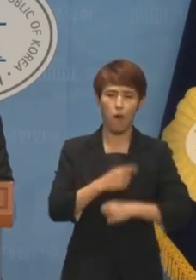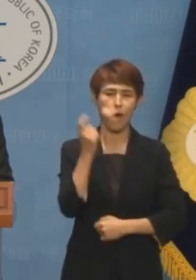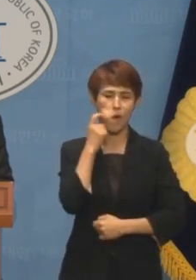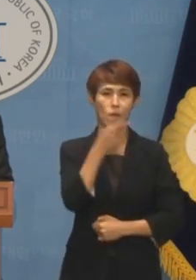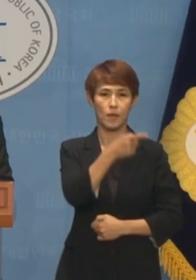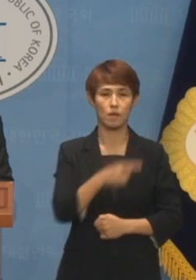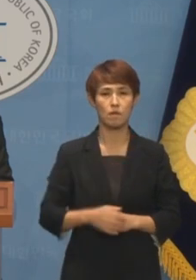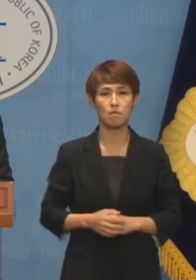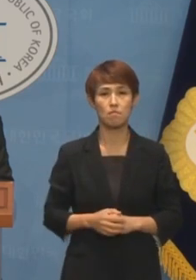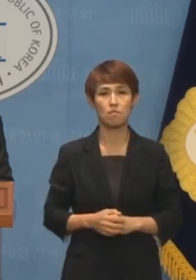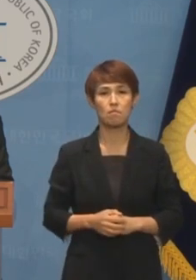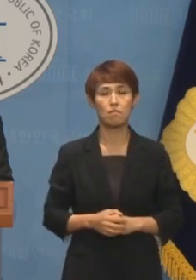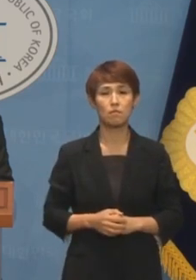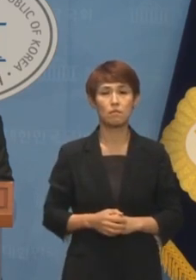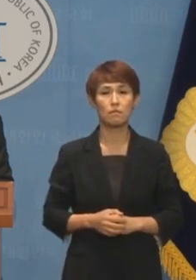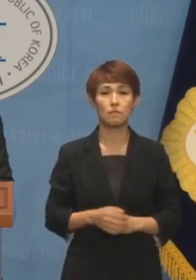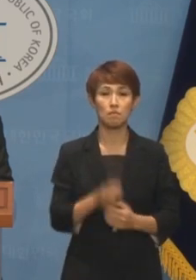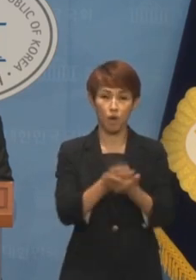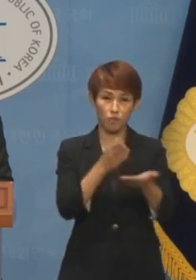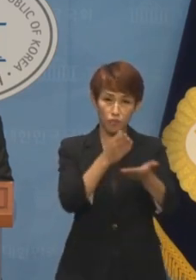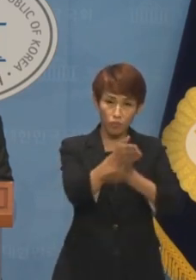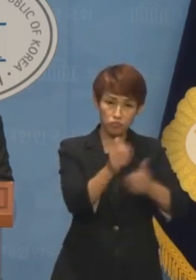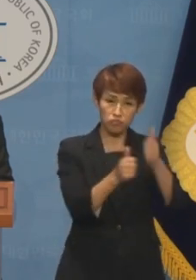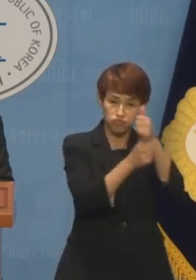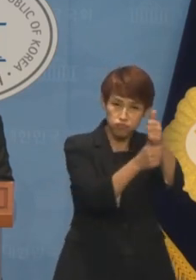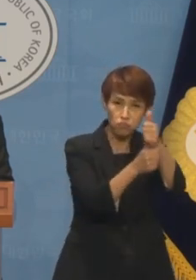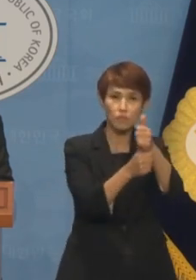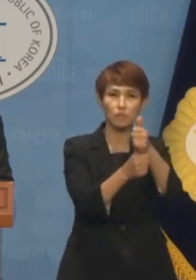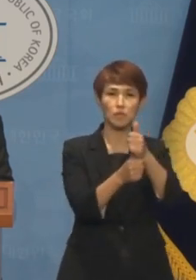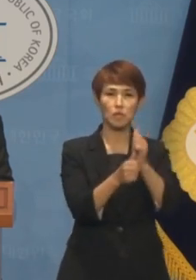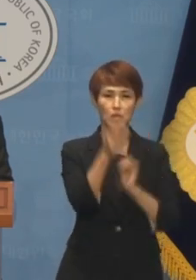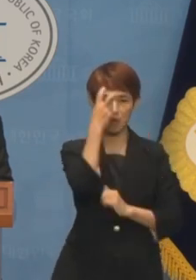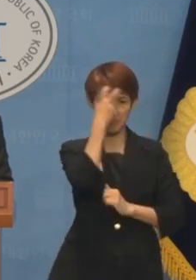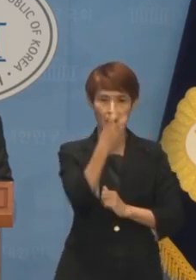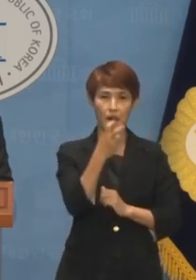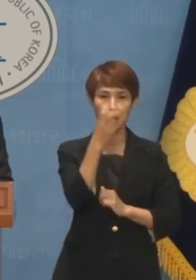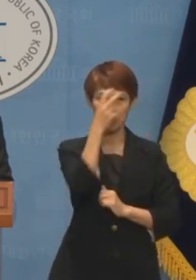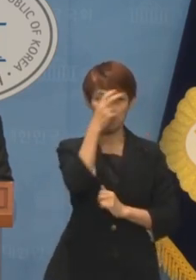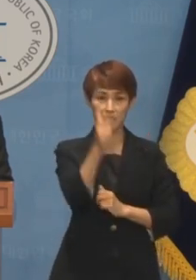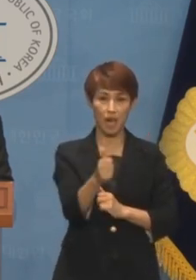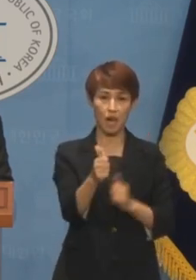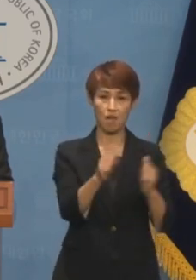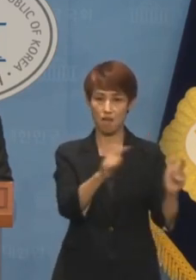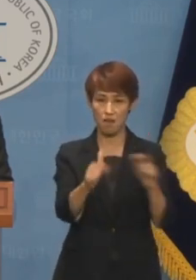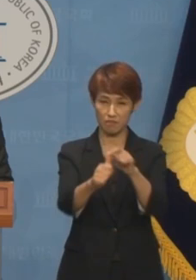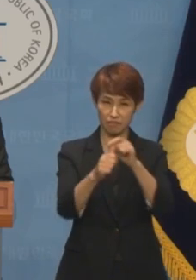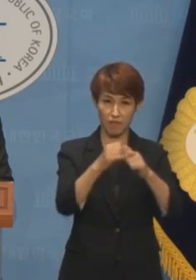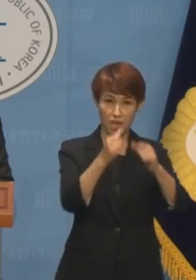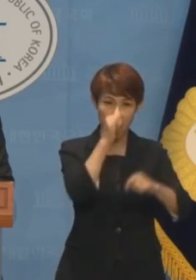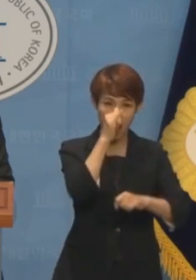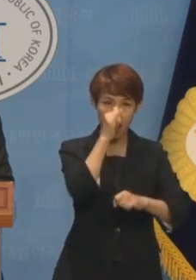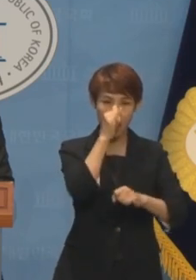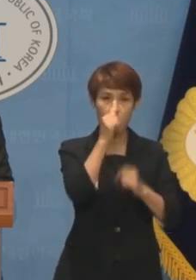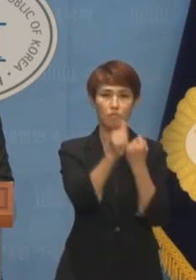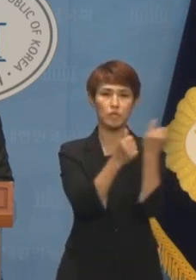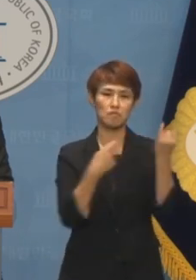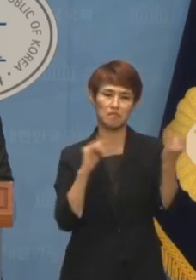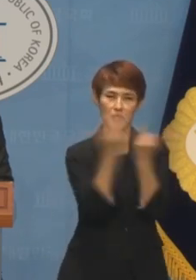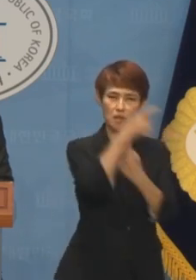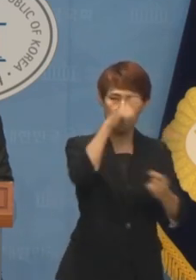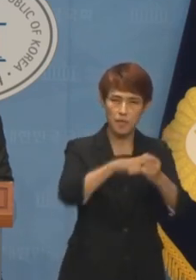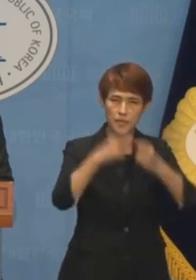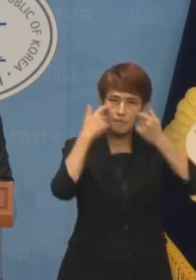부활, 전격적인 검찰 인사도 모두 김건희 여사를 지키기 위한 술책이었음이 명확해졌습니다.